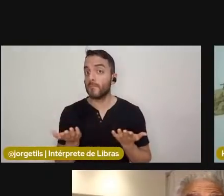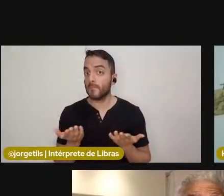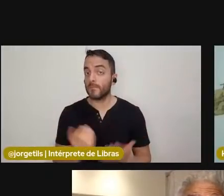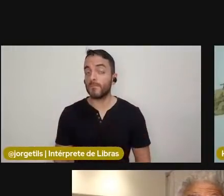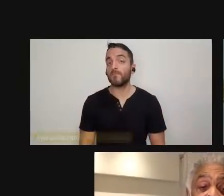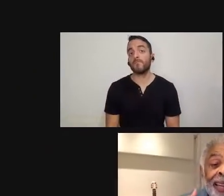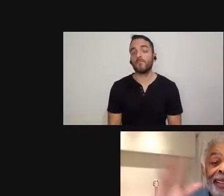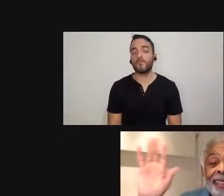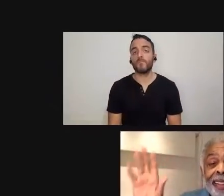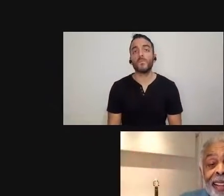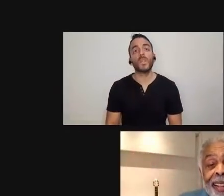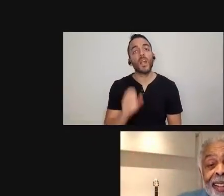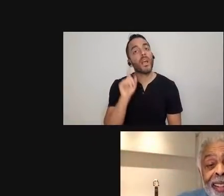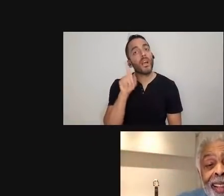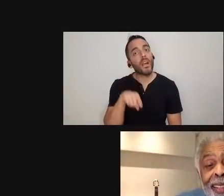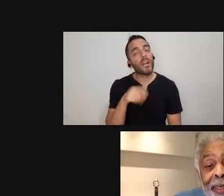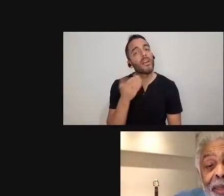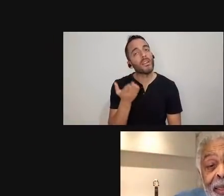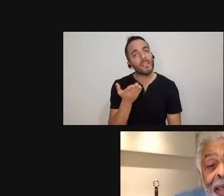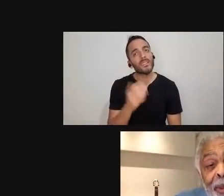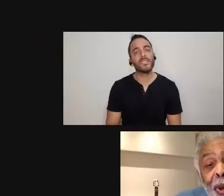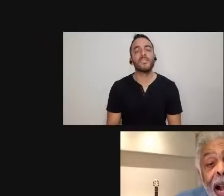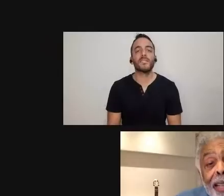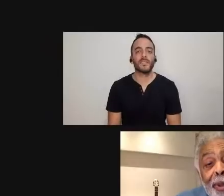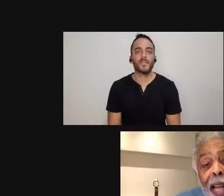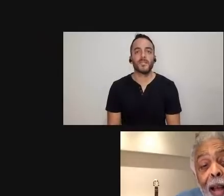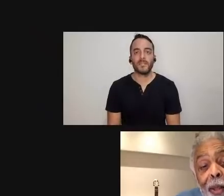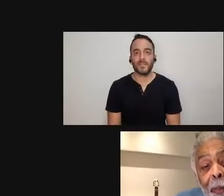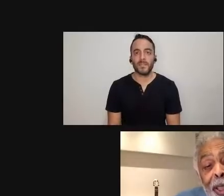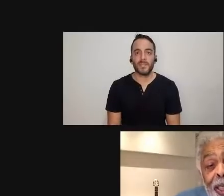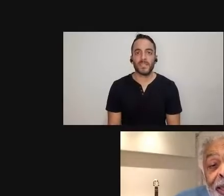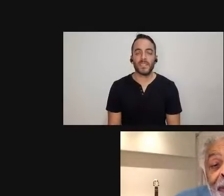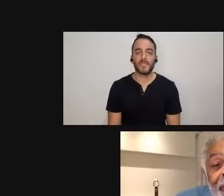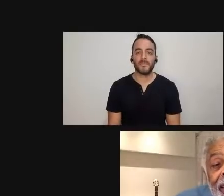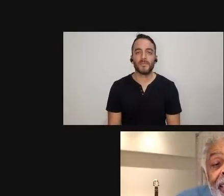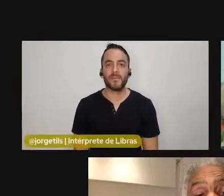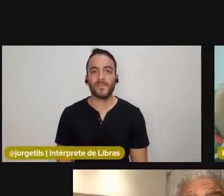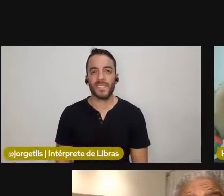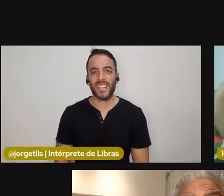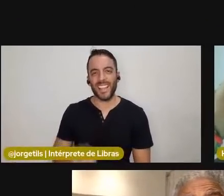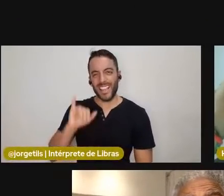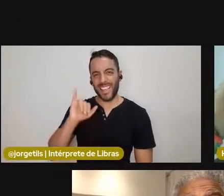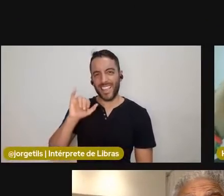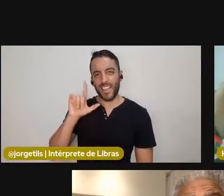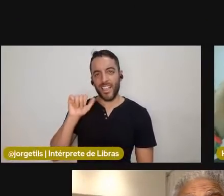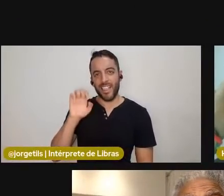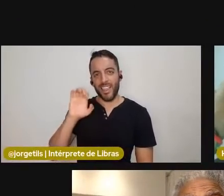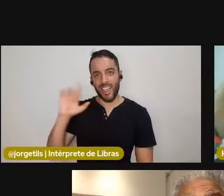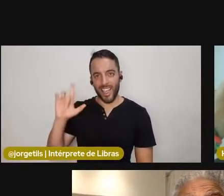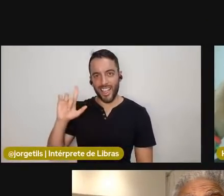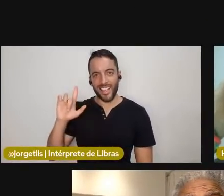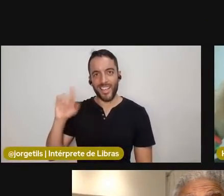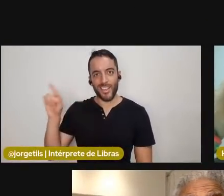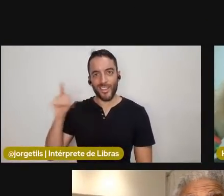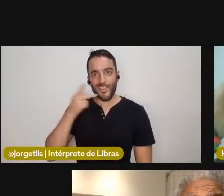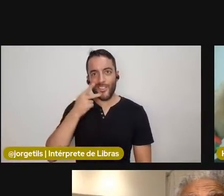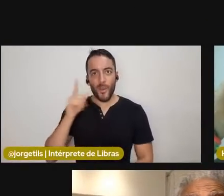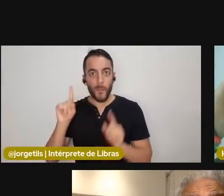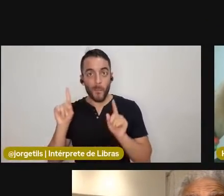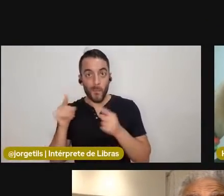é isso, não tem... No caso, o Ilael, depois de deixou a música para entrar na física,